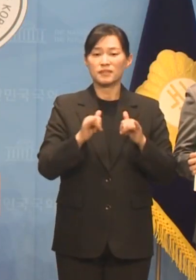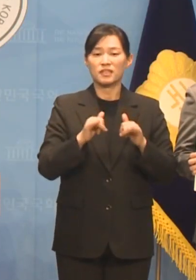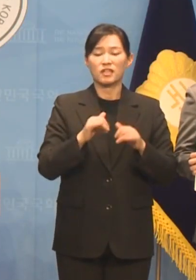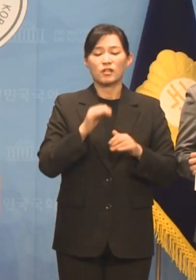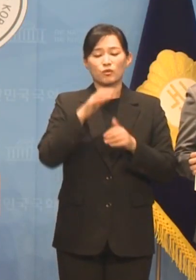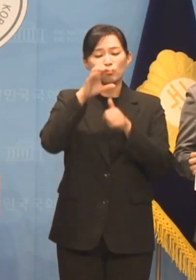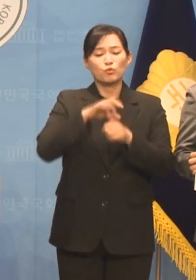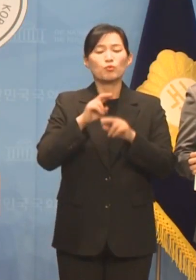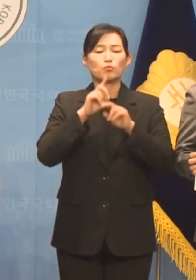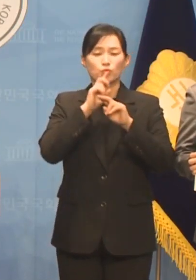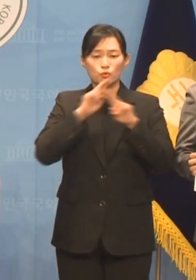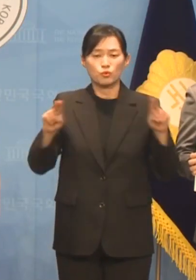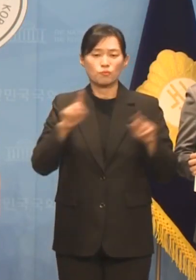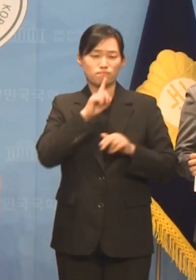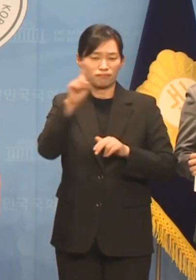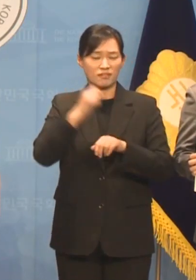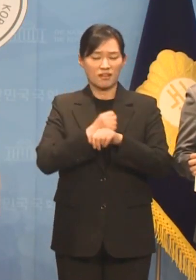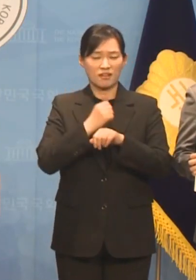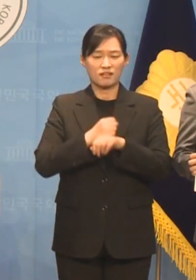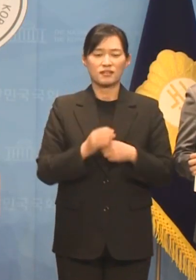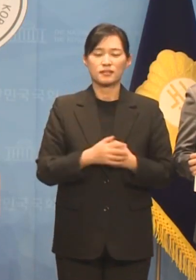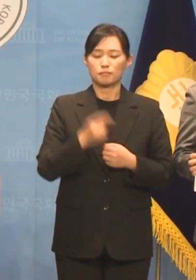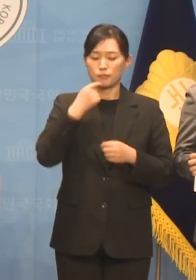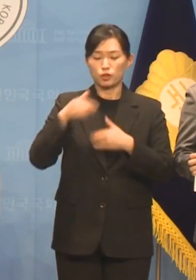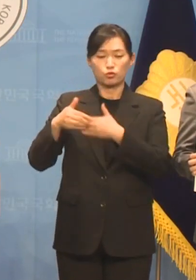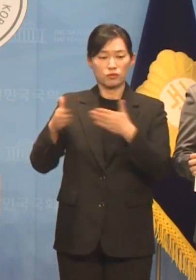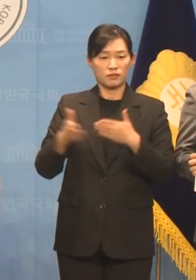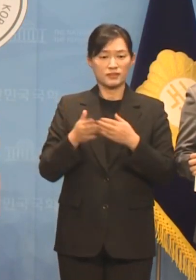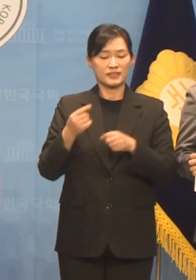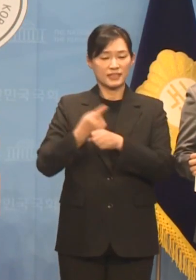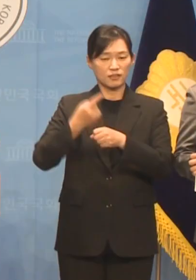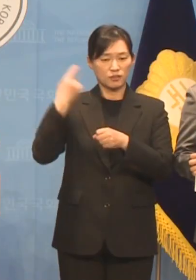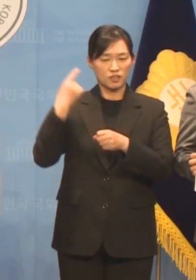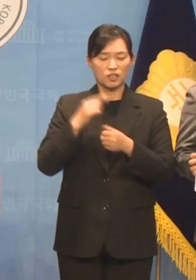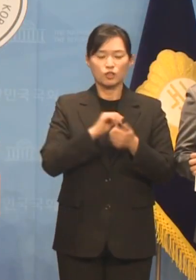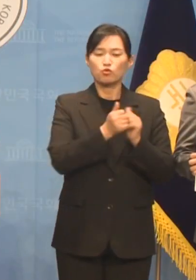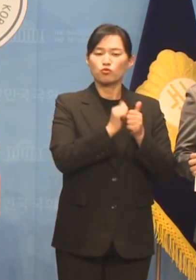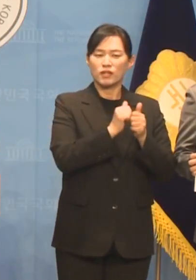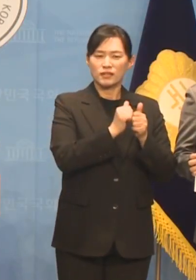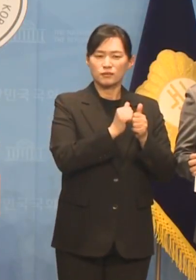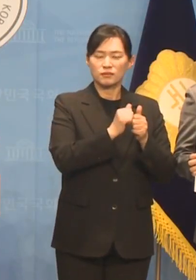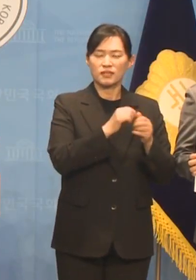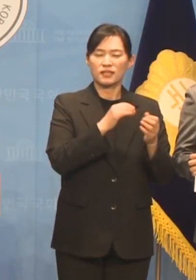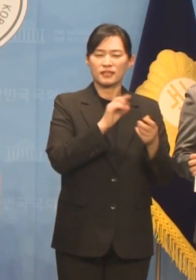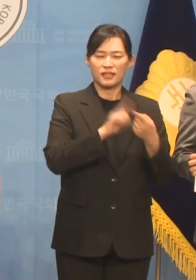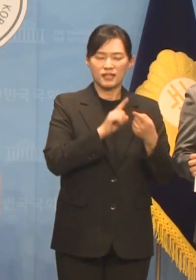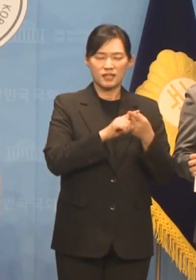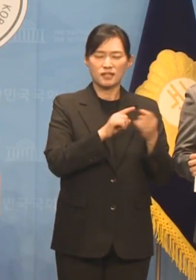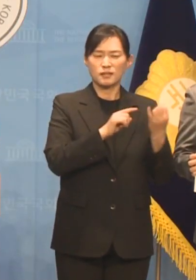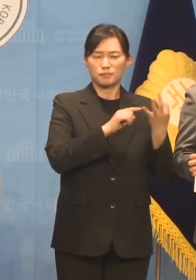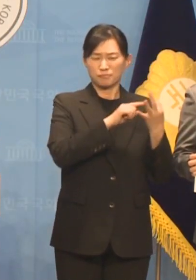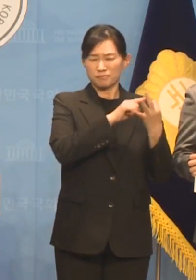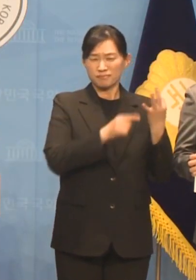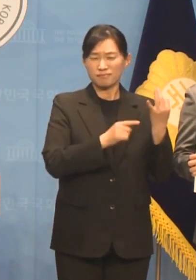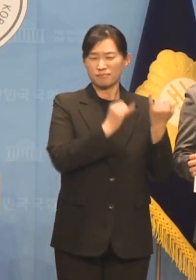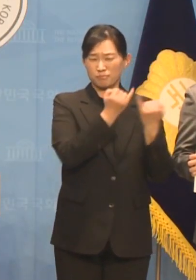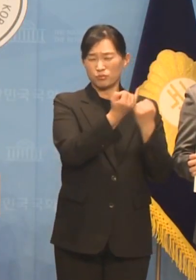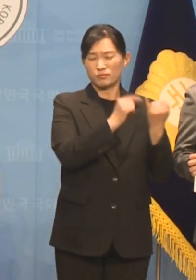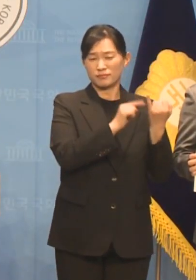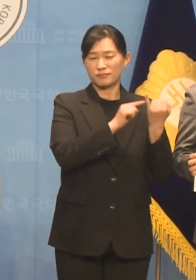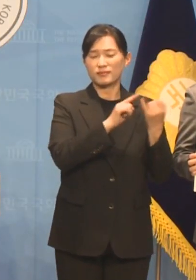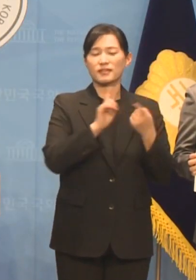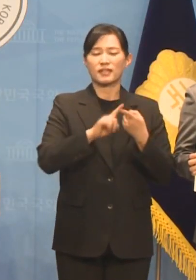취소를 신청할 것이다. 민주당은 지난해 주가조작범 김건희의 면죄부를 발부한 심우정